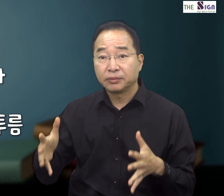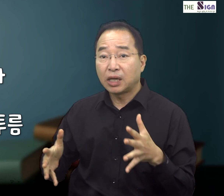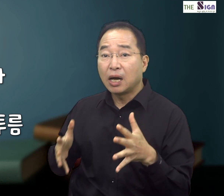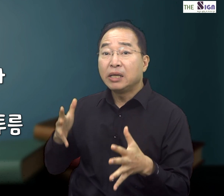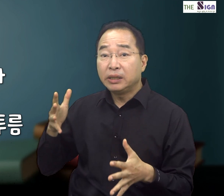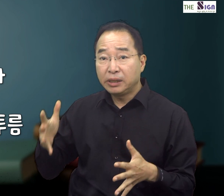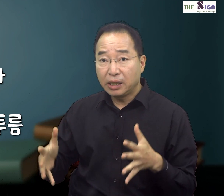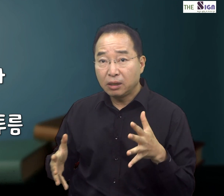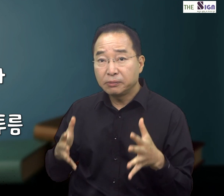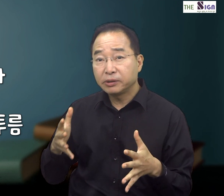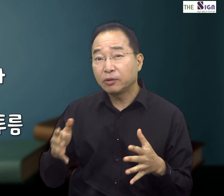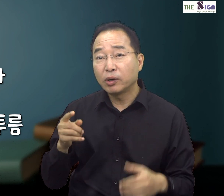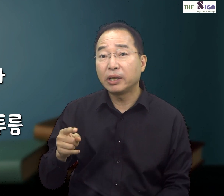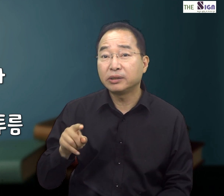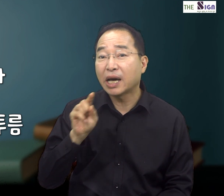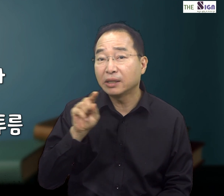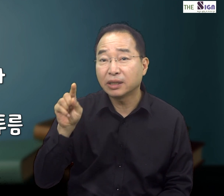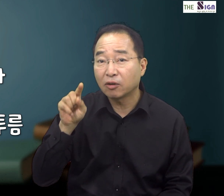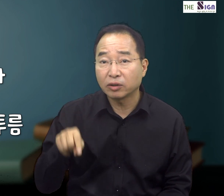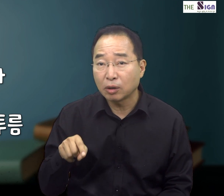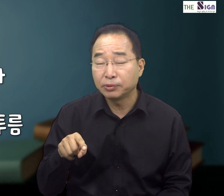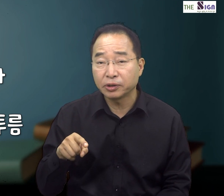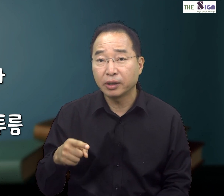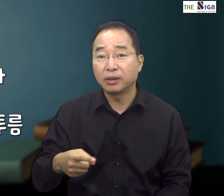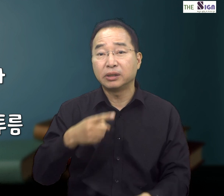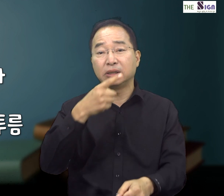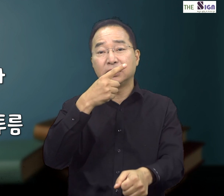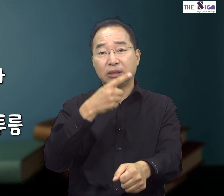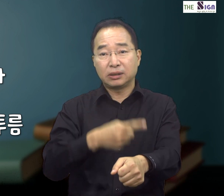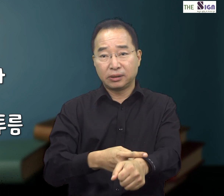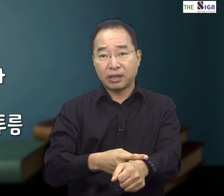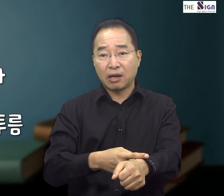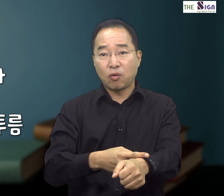자, 이 개념을 쓰는데 원래는 이제 한 단어가 더 붙여요. 되고,